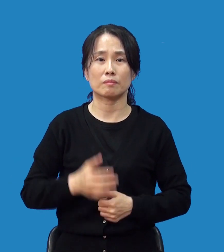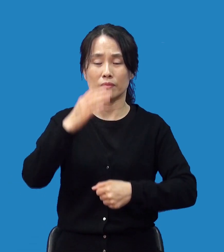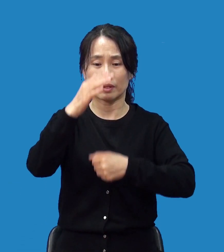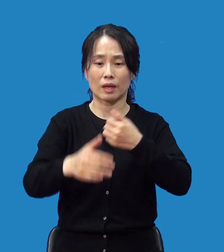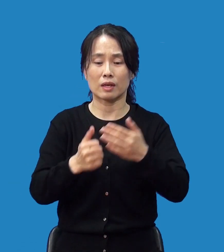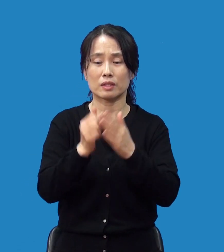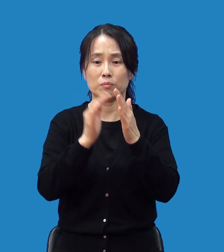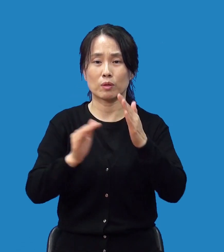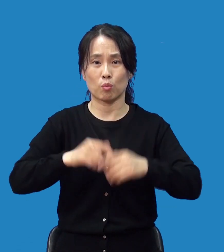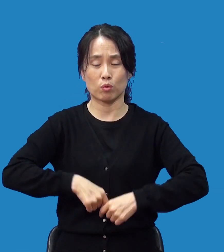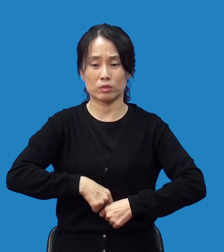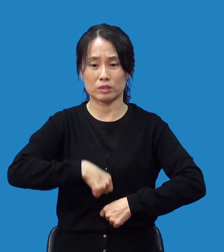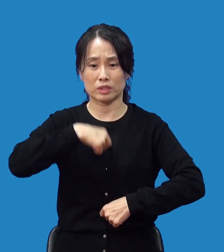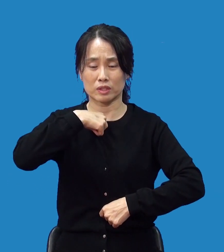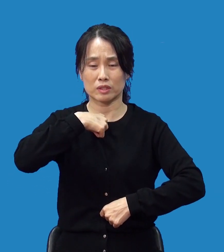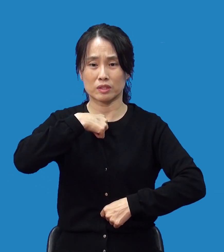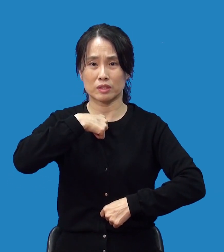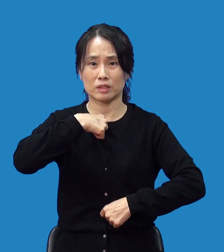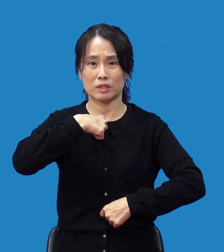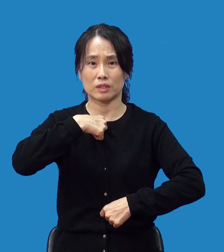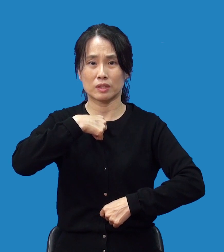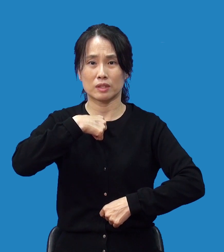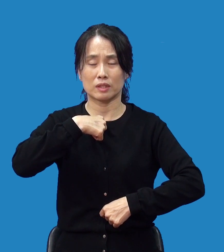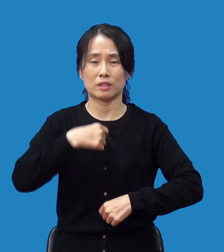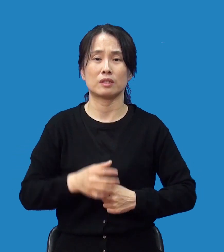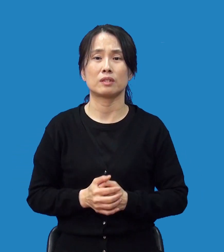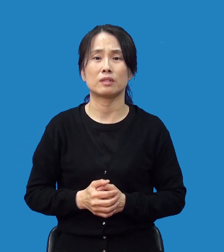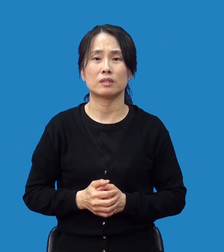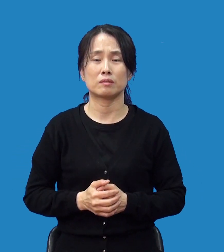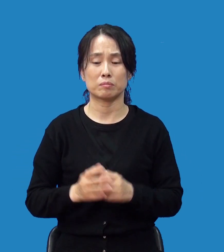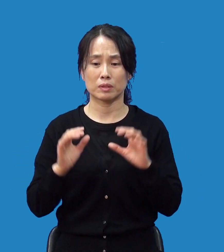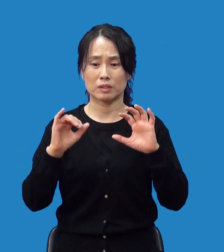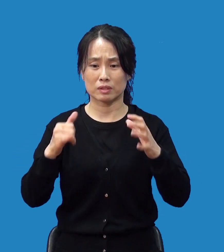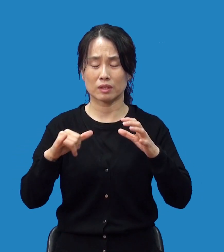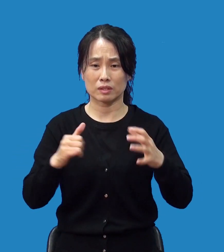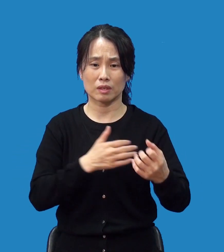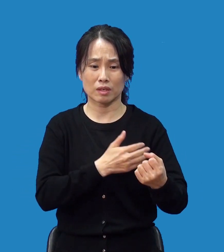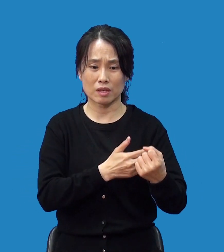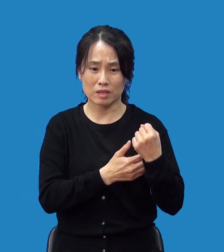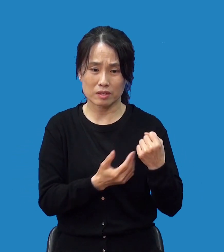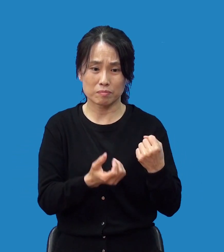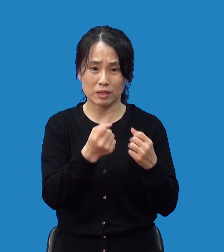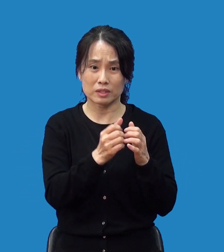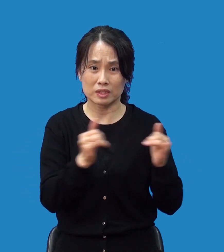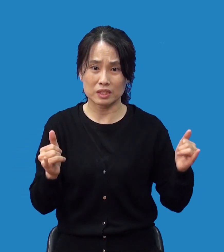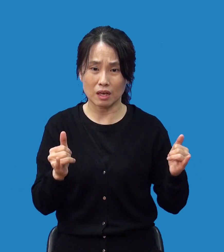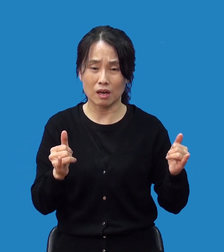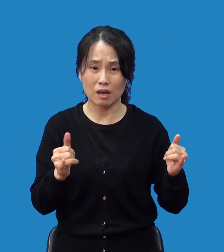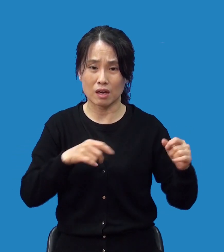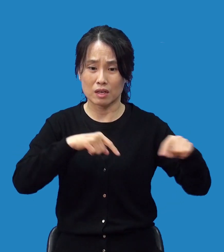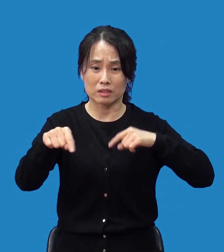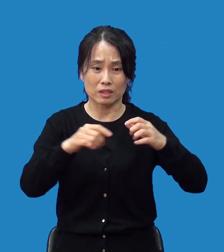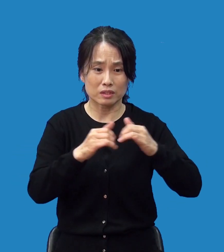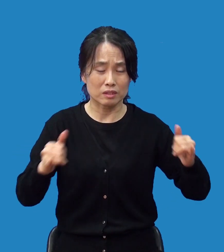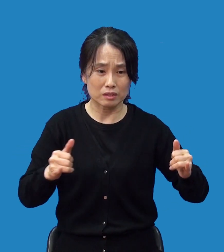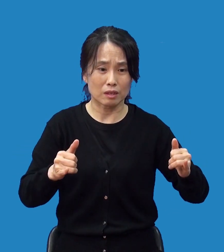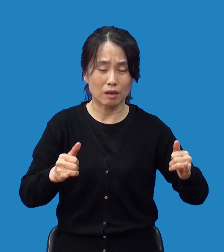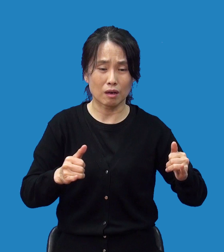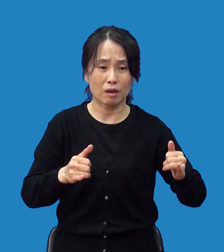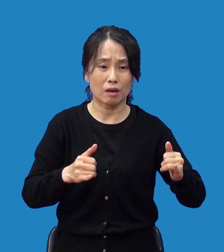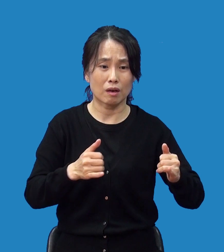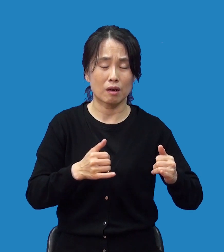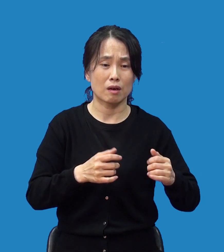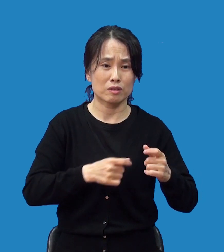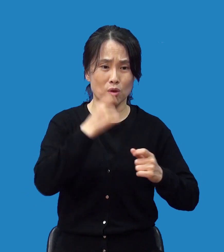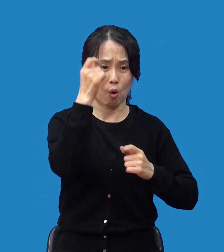하나님의 공의와 정의 앞에 세상의 권력자, 세상의 귀인들 누가 남아 서겠습니까?